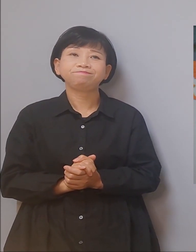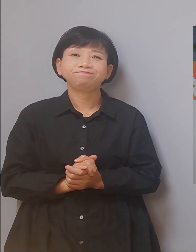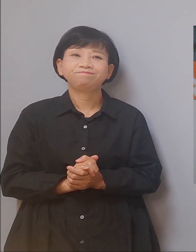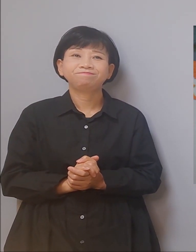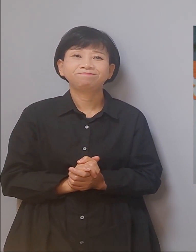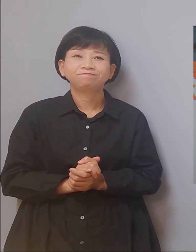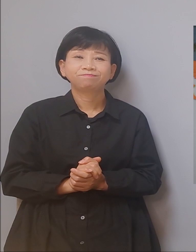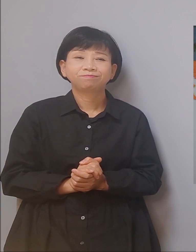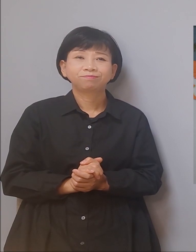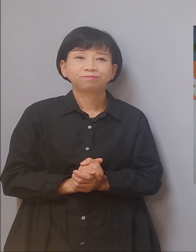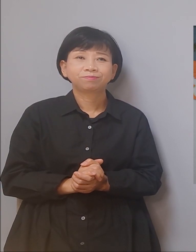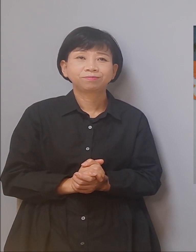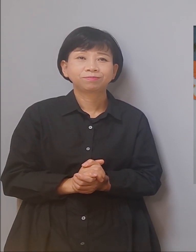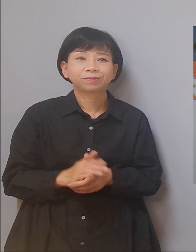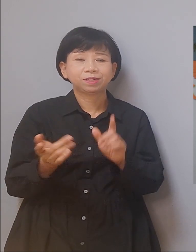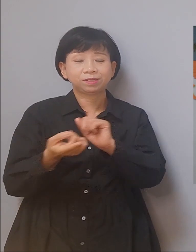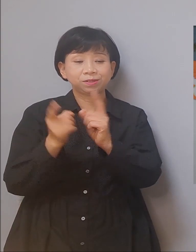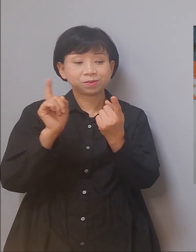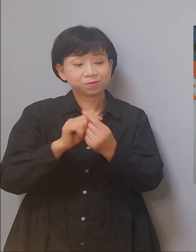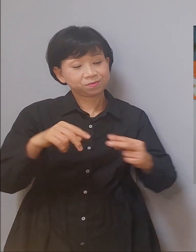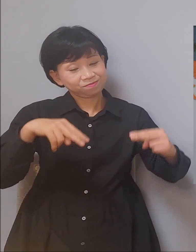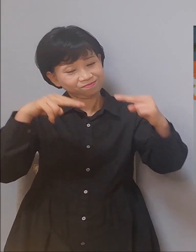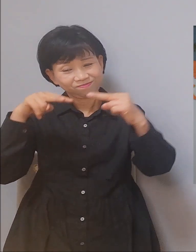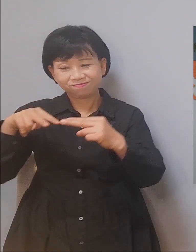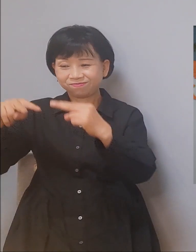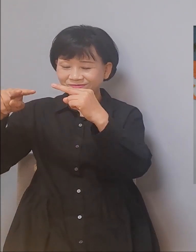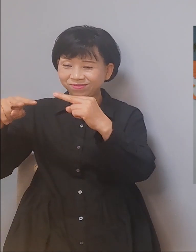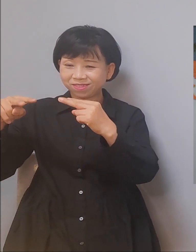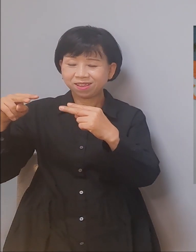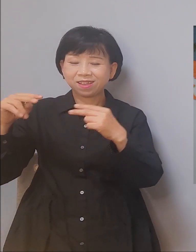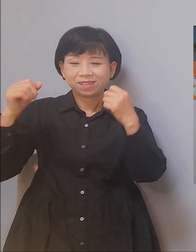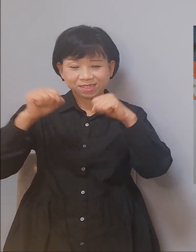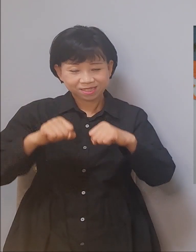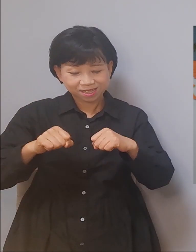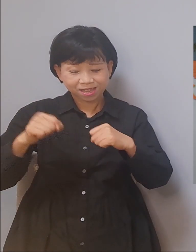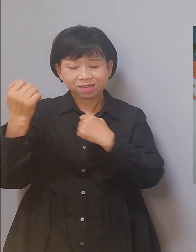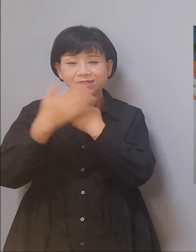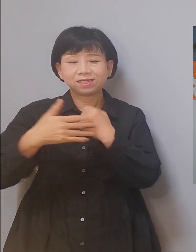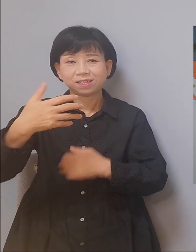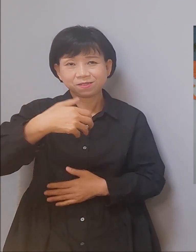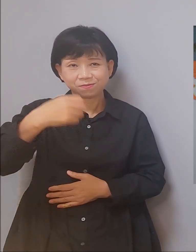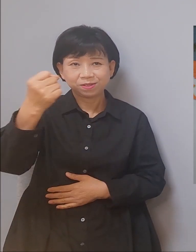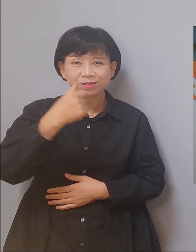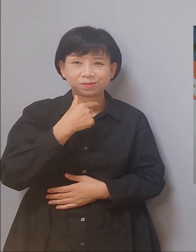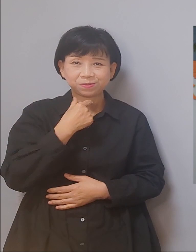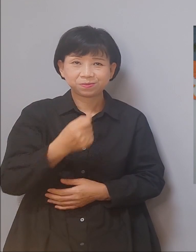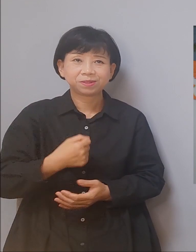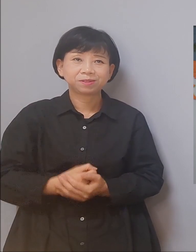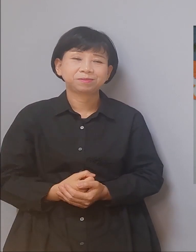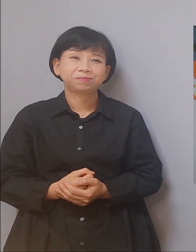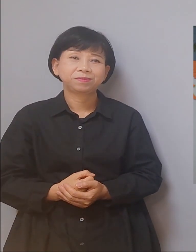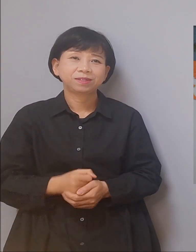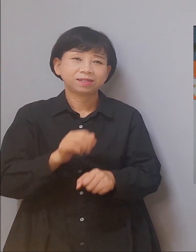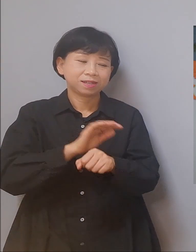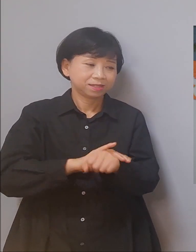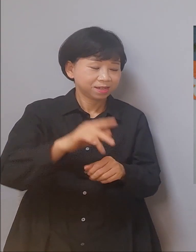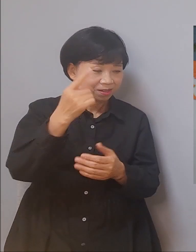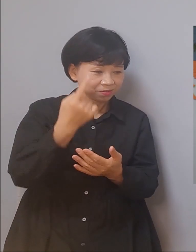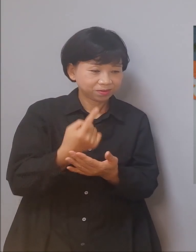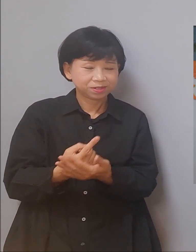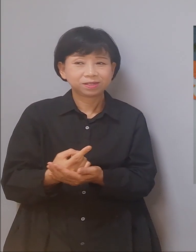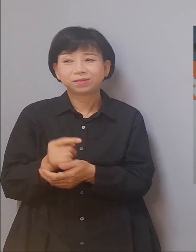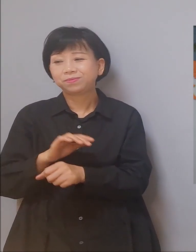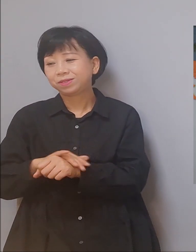함께 주변을 살피며 인사 나눠볼까요? 오늘도 은혜 받는 시간 되기를 소망합니다. 오늘도 잘